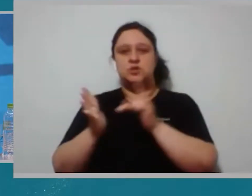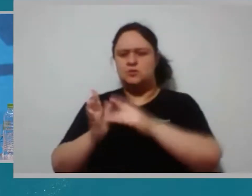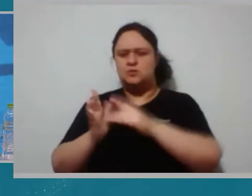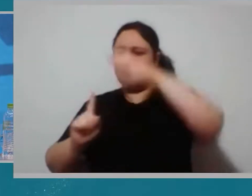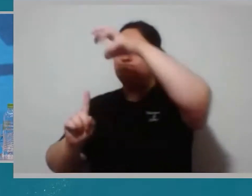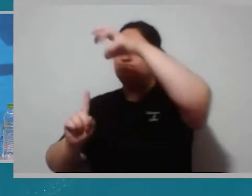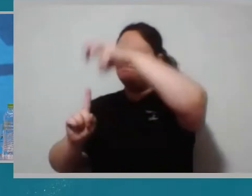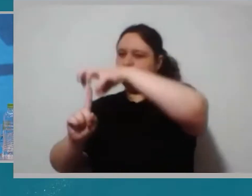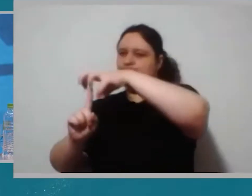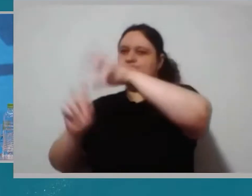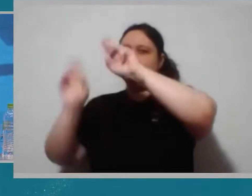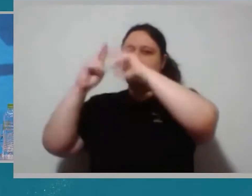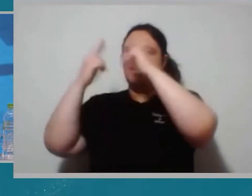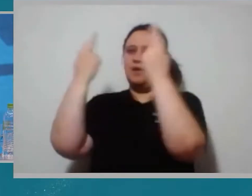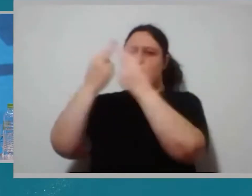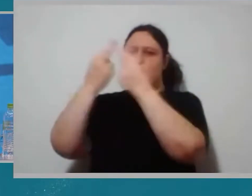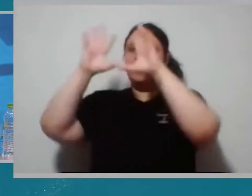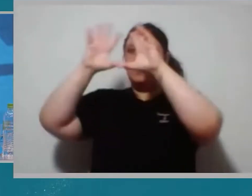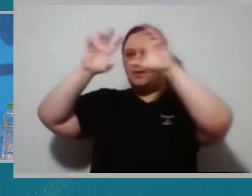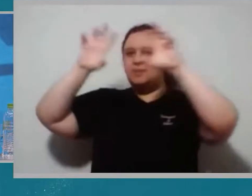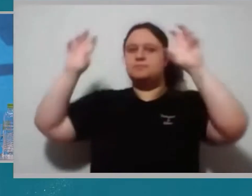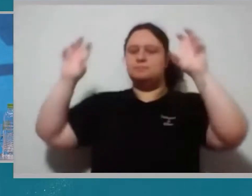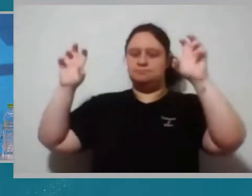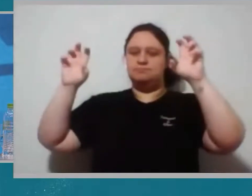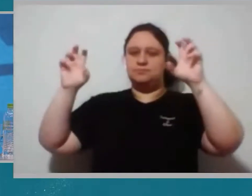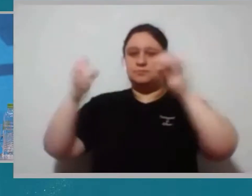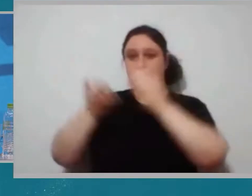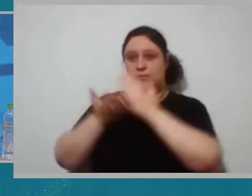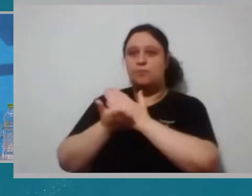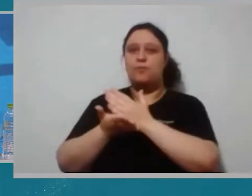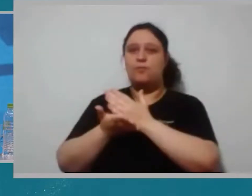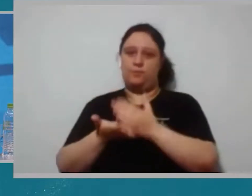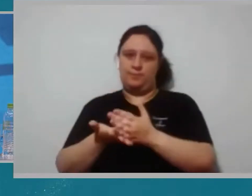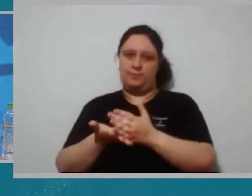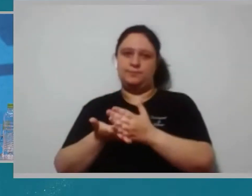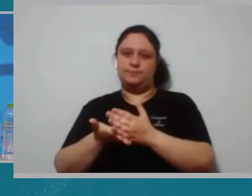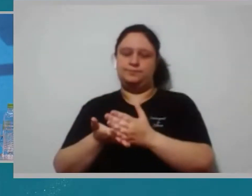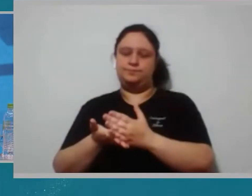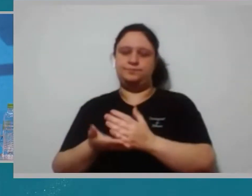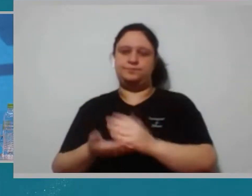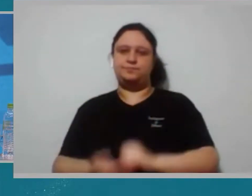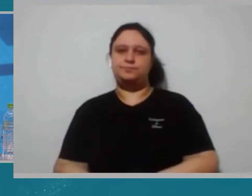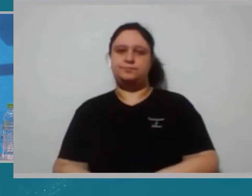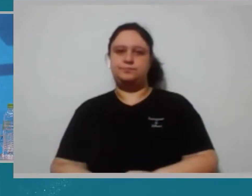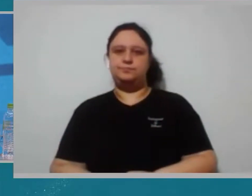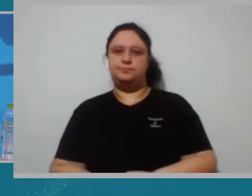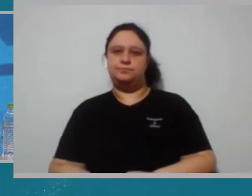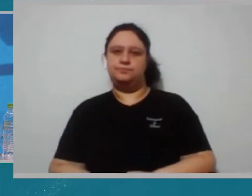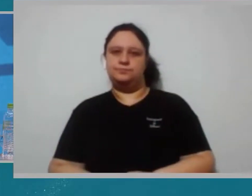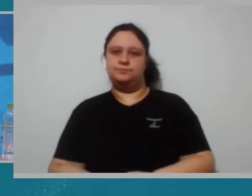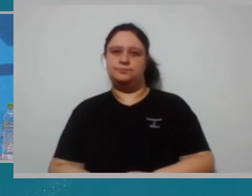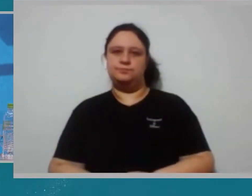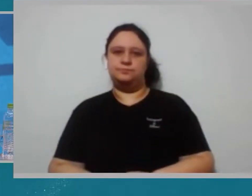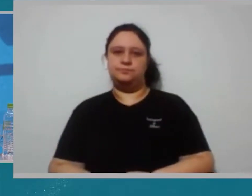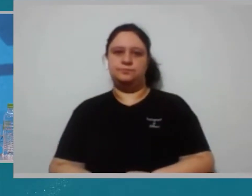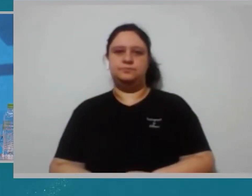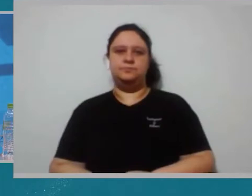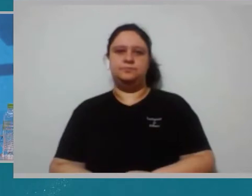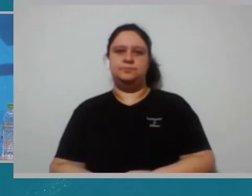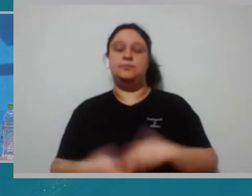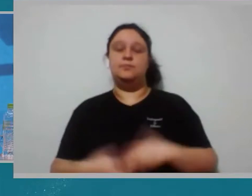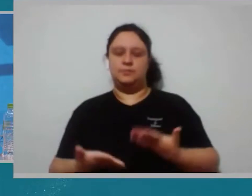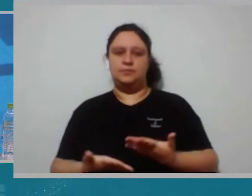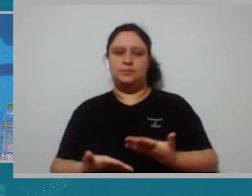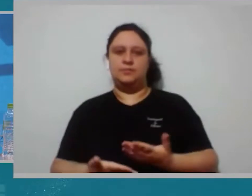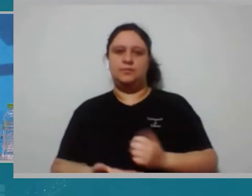estava começando. E aí então, que disse: e então saíam a ter com